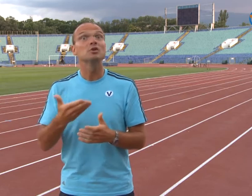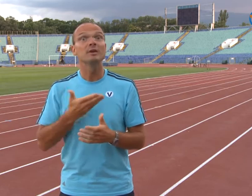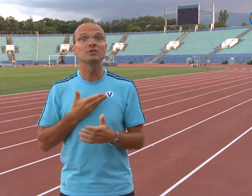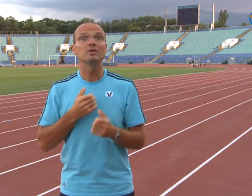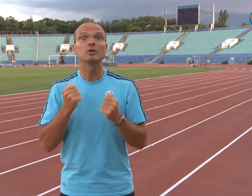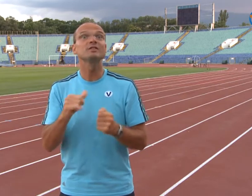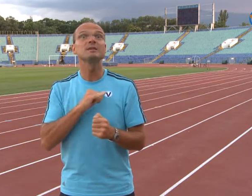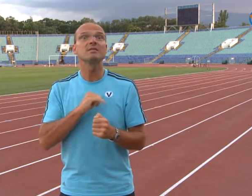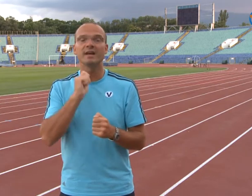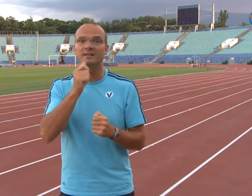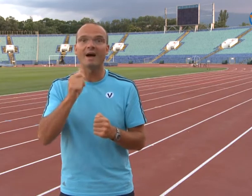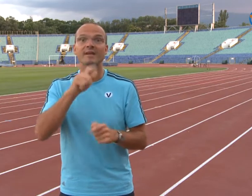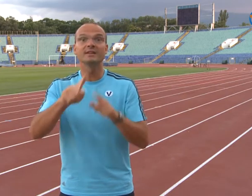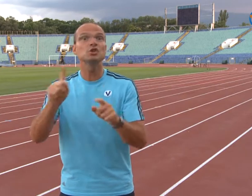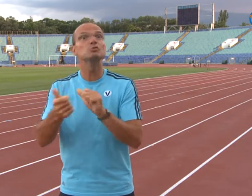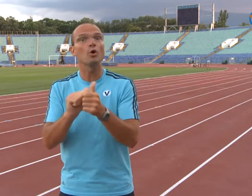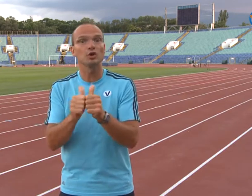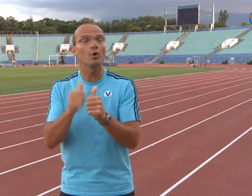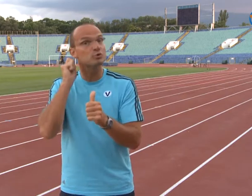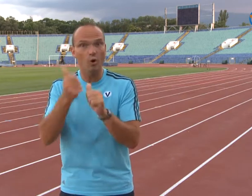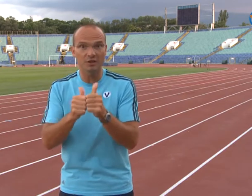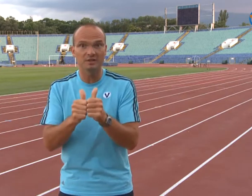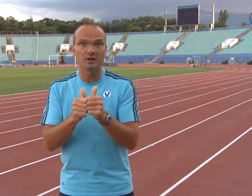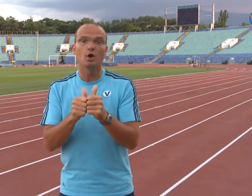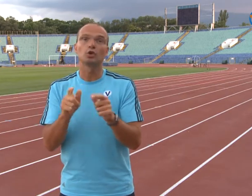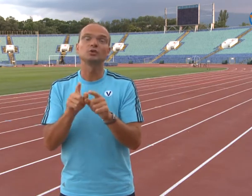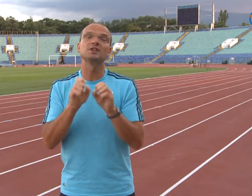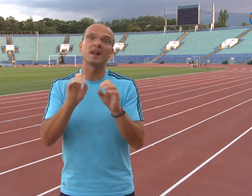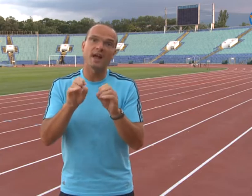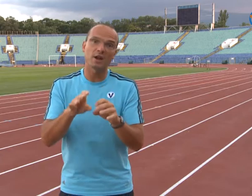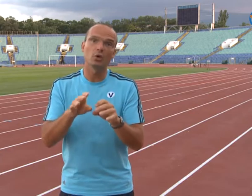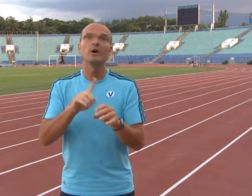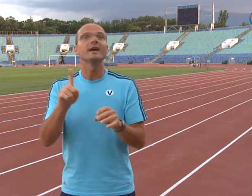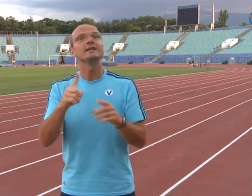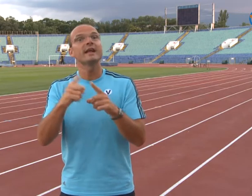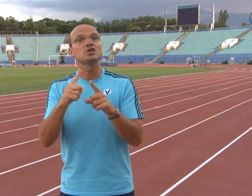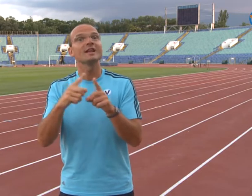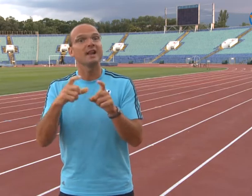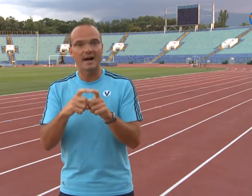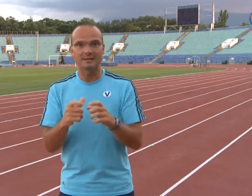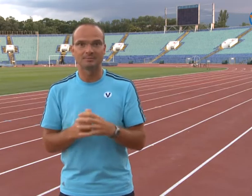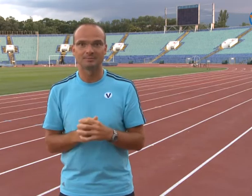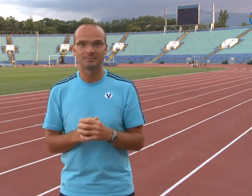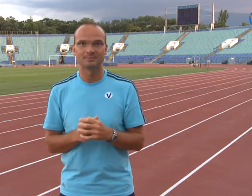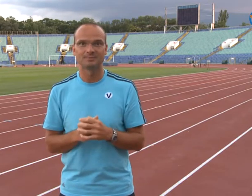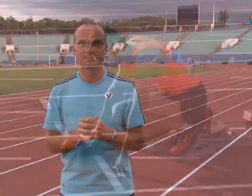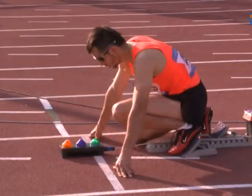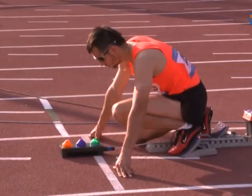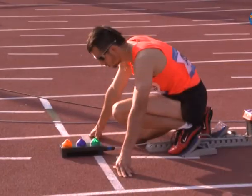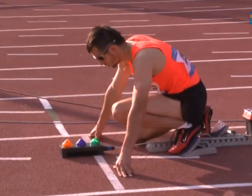Pridobili smo zelo zanimive izjave različnih športnikov in športnic, kot tudi trenerjev in tehničnega delegata.